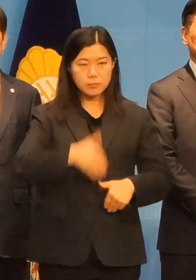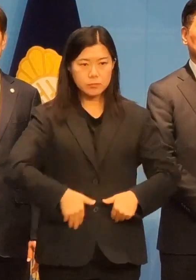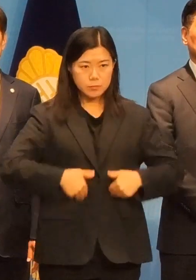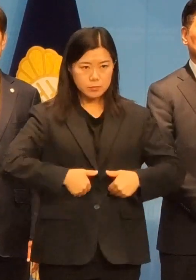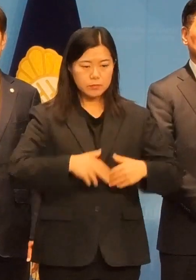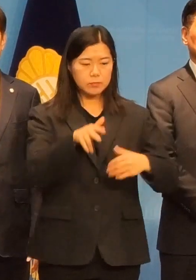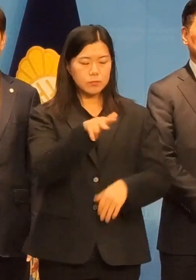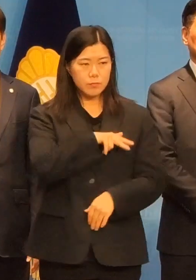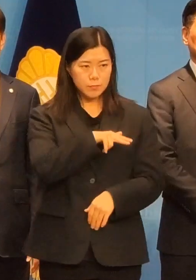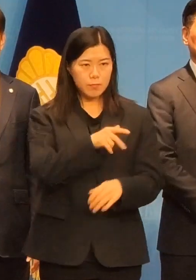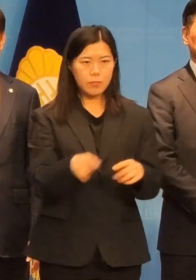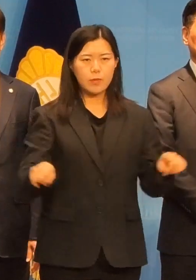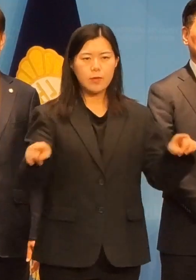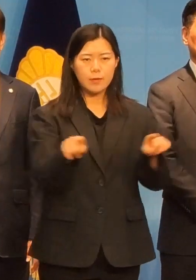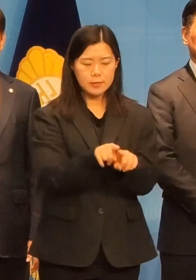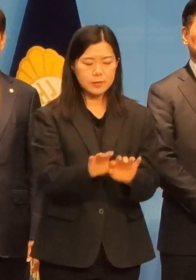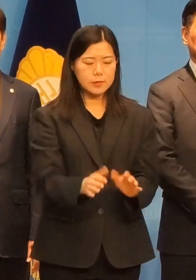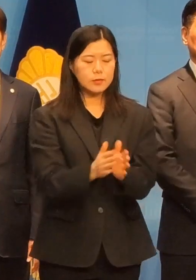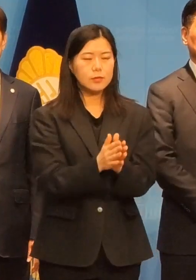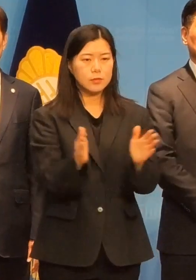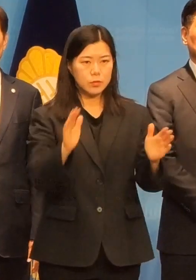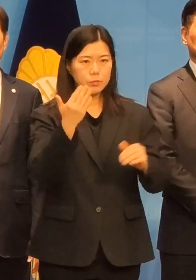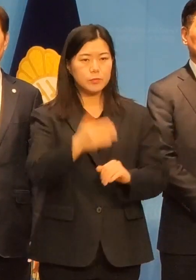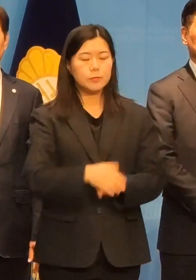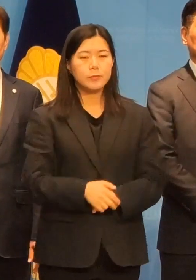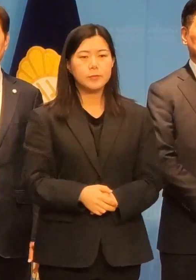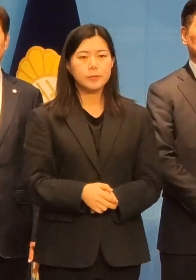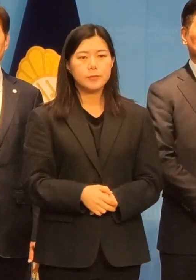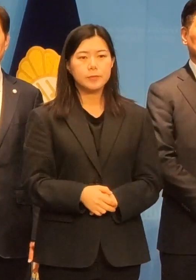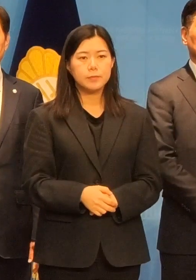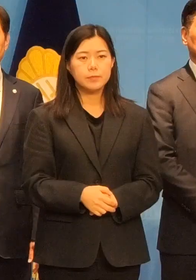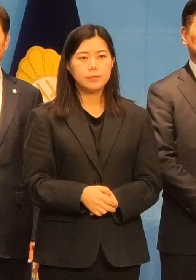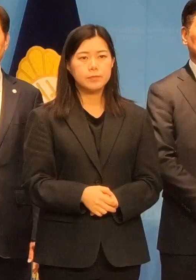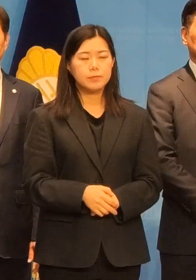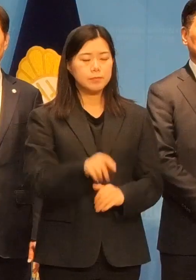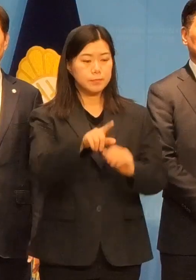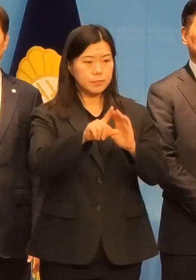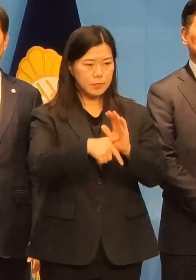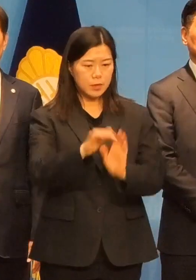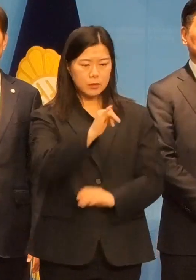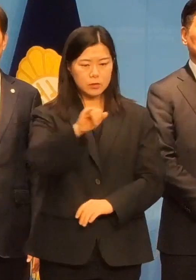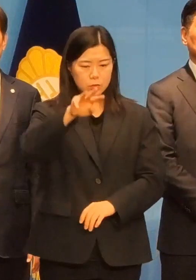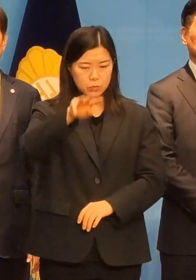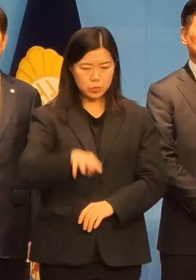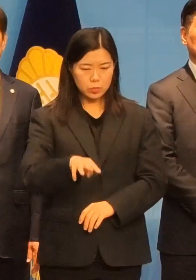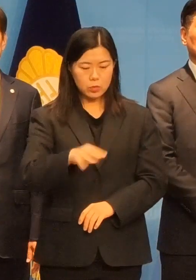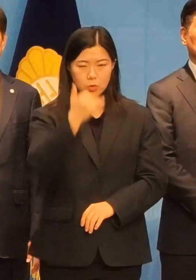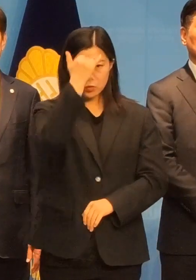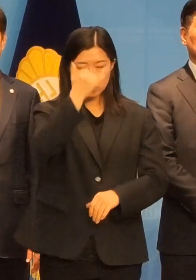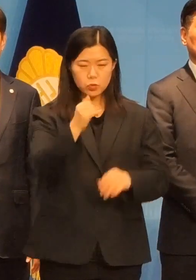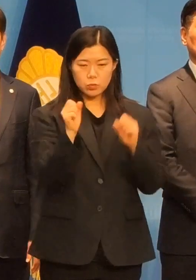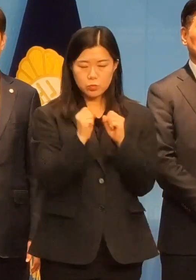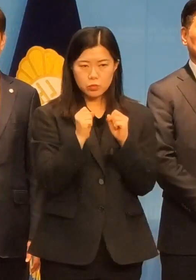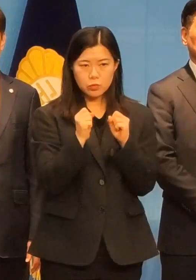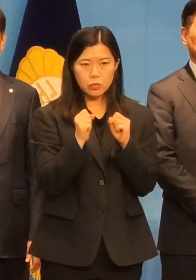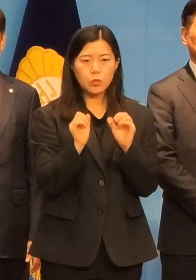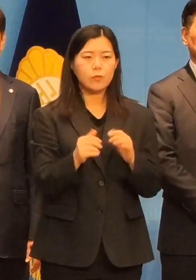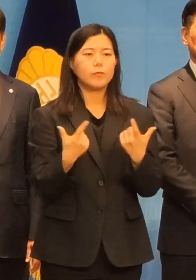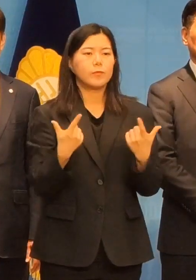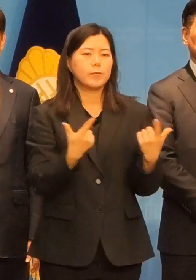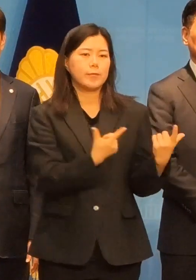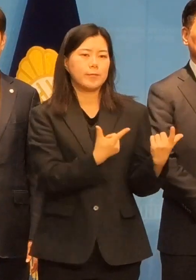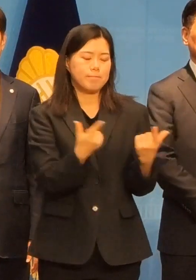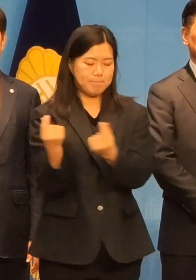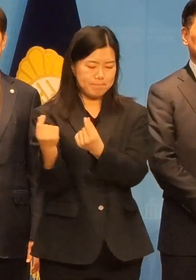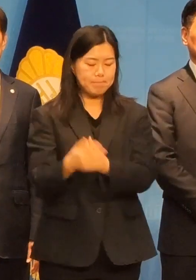의원들에 의해서 시작이 됩니다. 여기에는 세종과 충북도 예외가 아닐